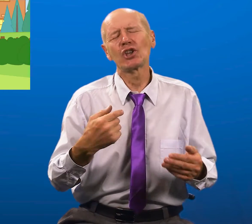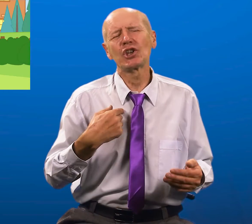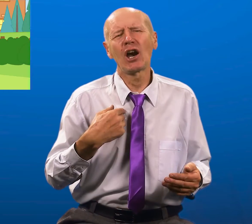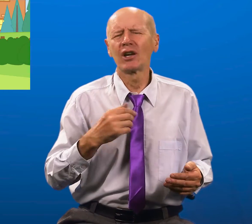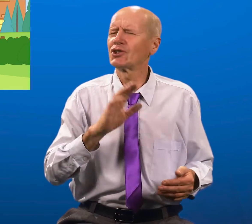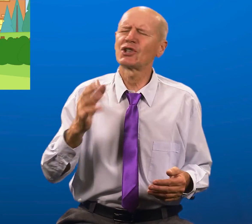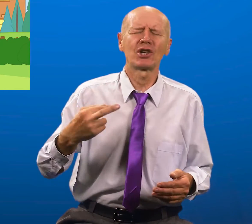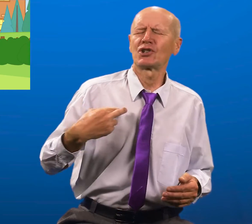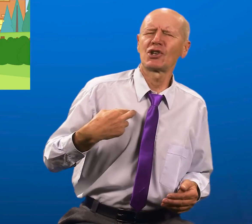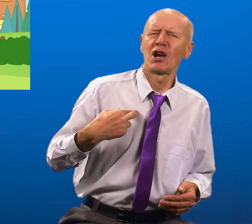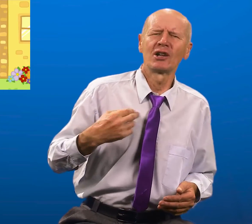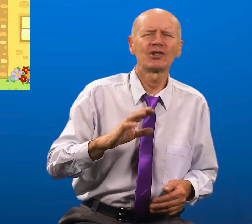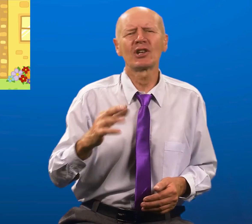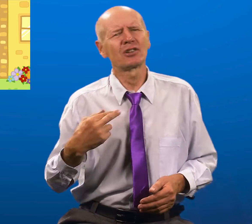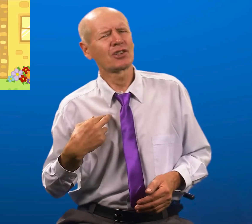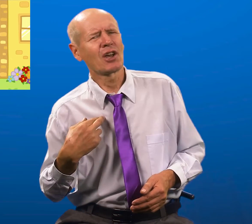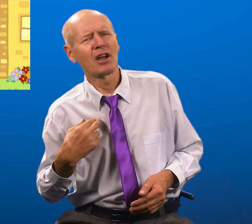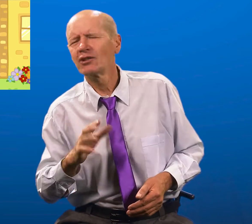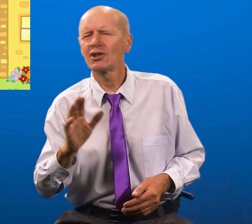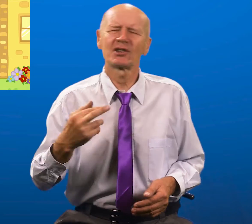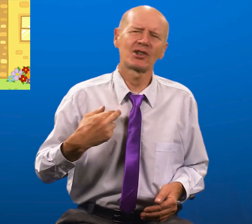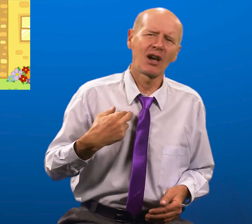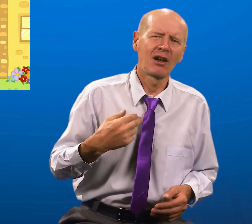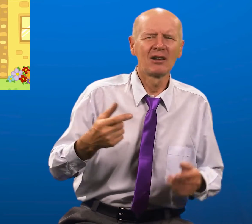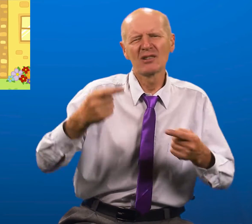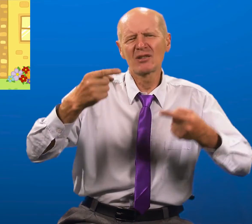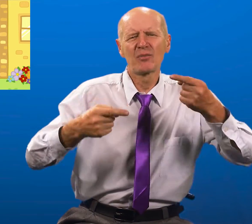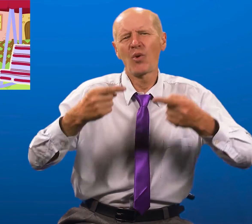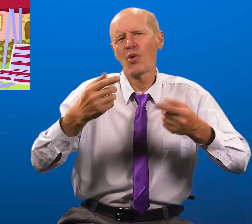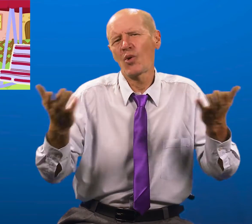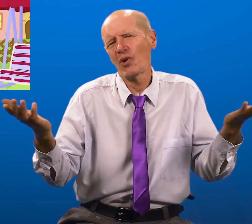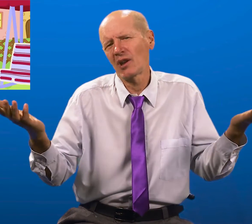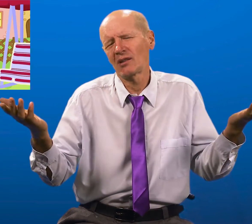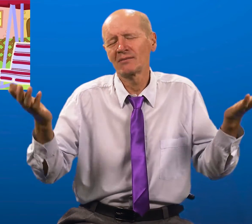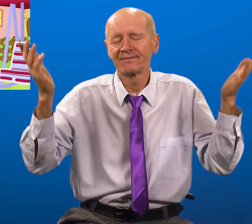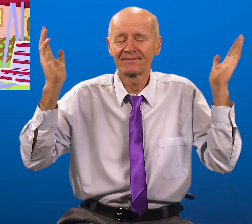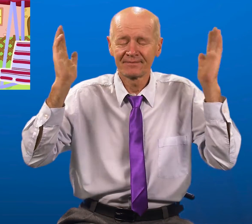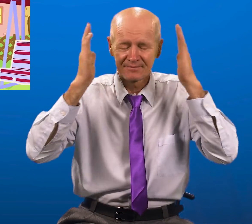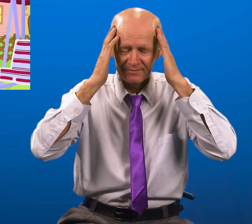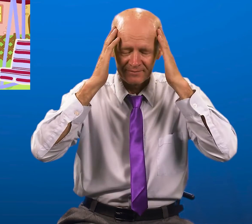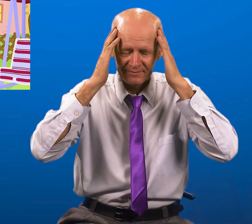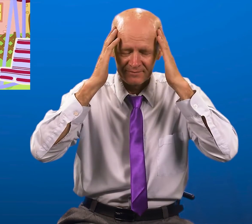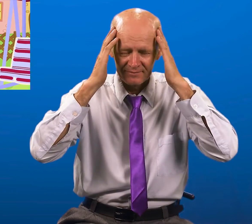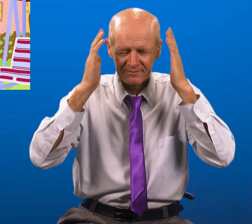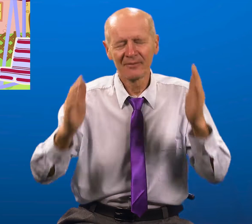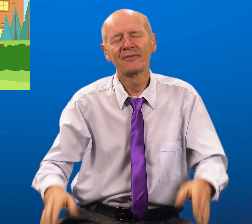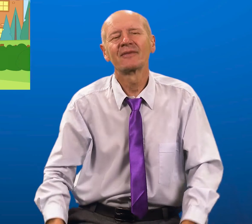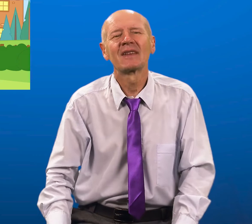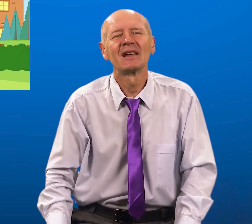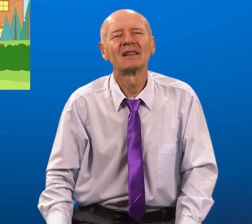водить. Нет, я, моя очередь. Дайте ей поводить, сейчас ее очередь. Вита умела считать только до